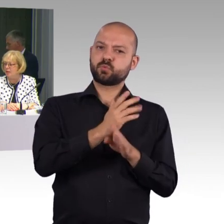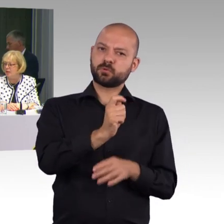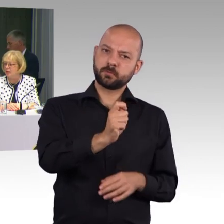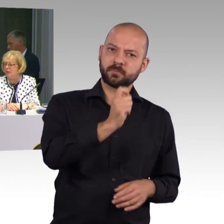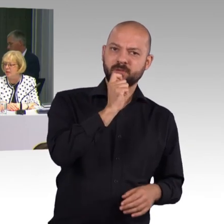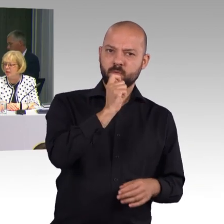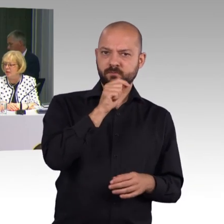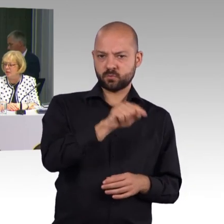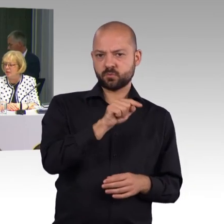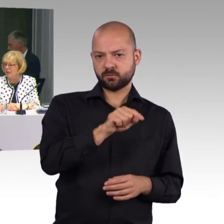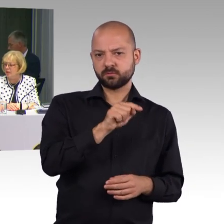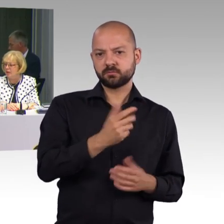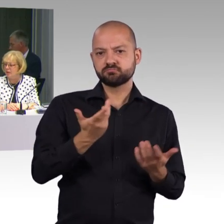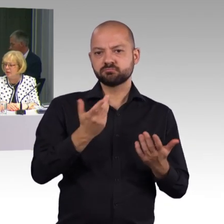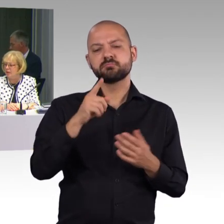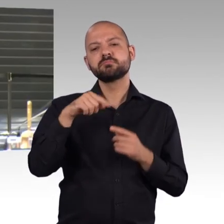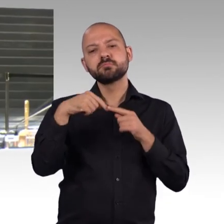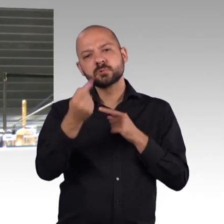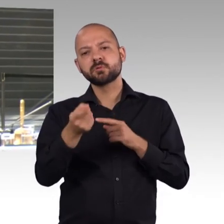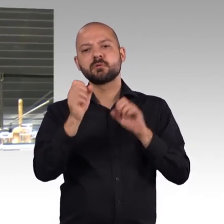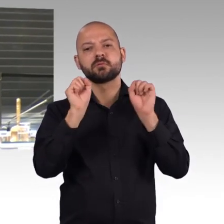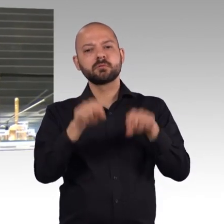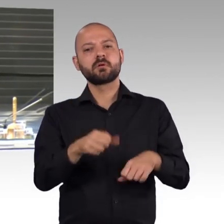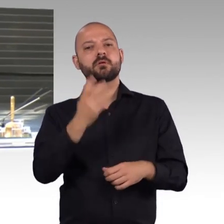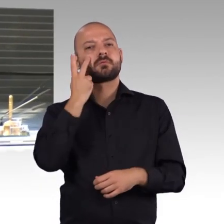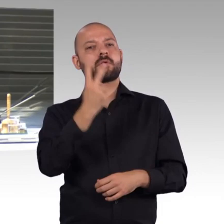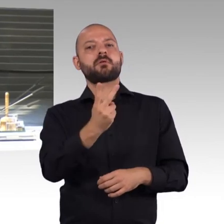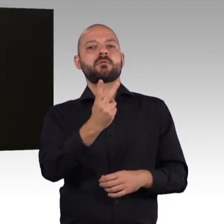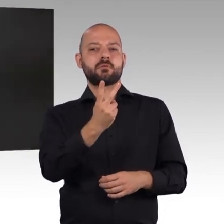Wort hat der Kollege Rüdiger Lukassen, AfD.